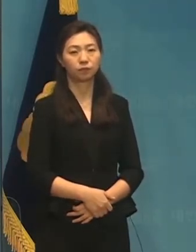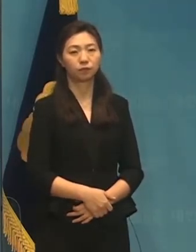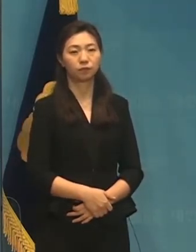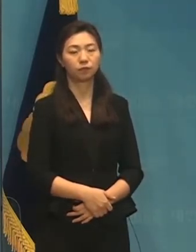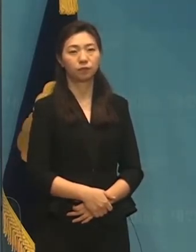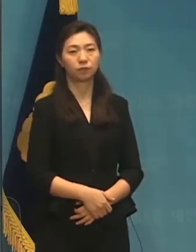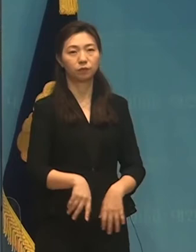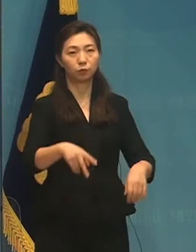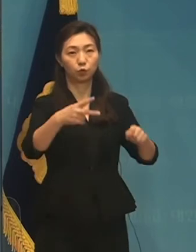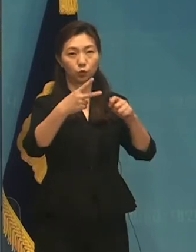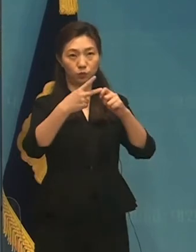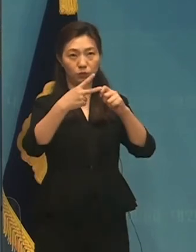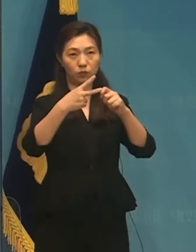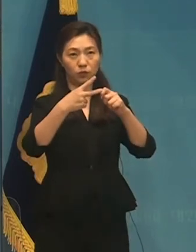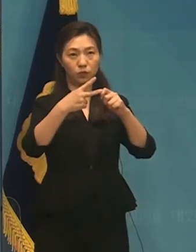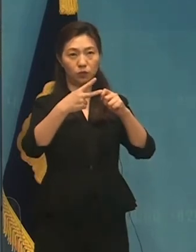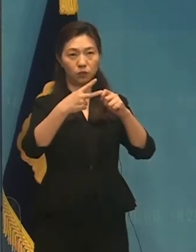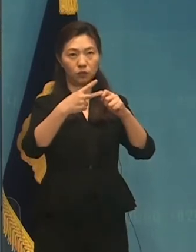둘째,